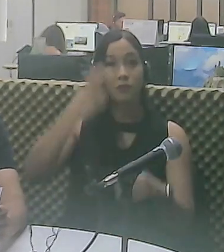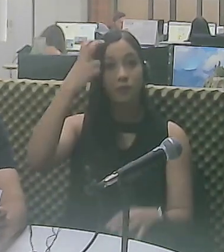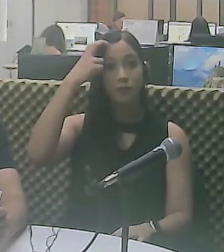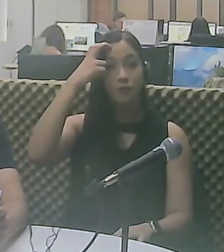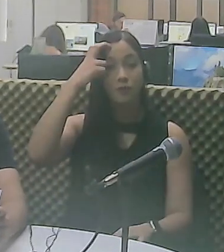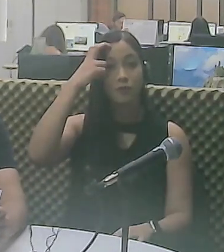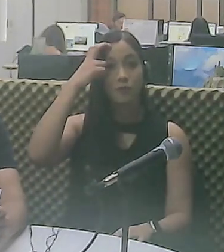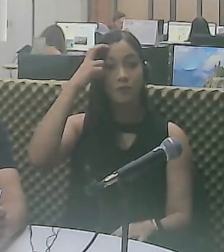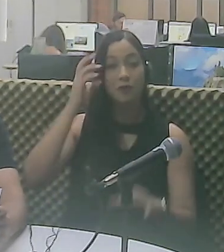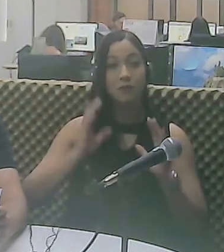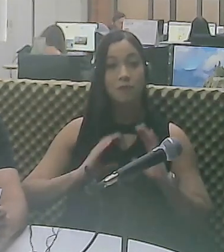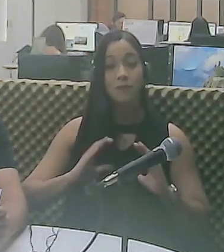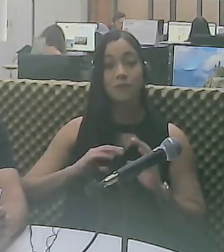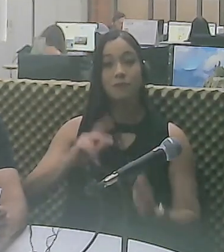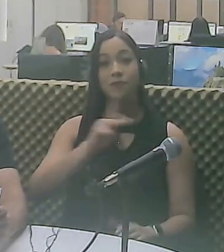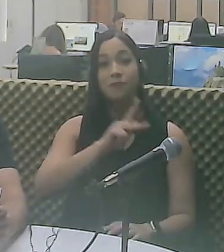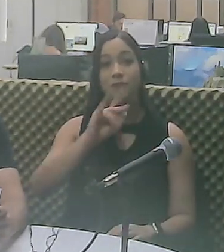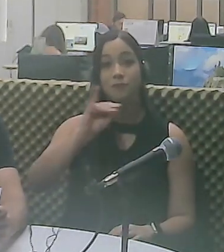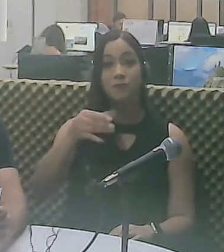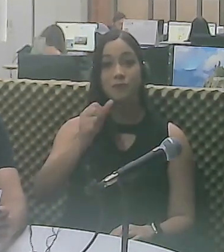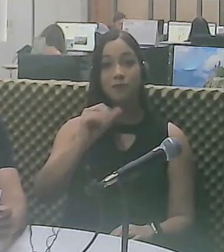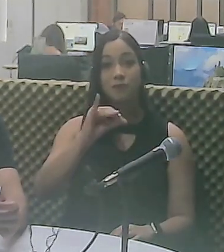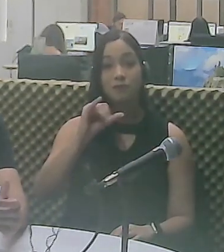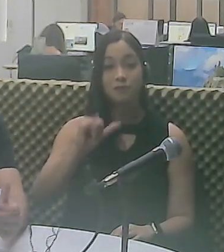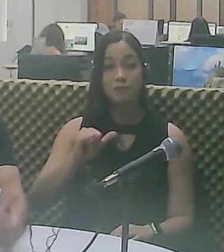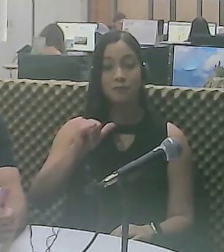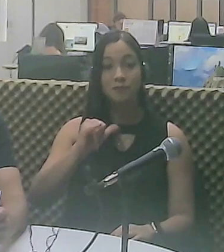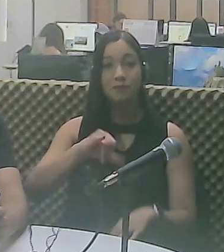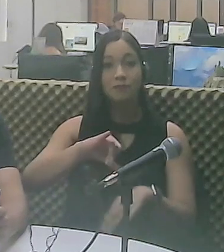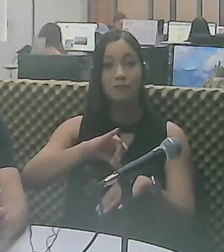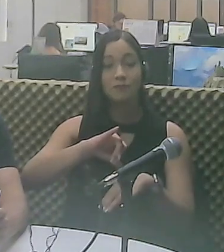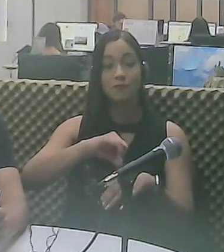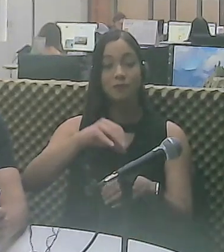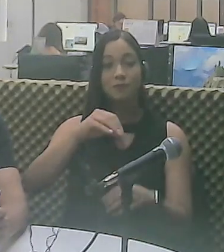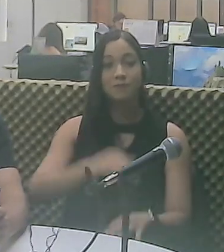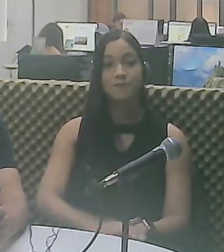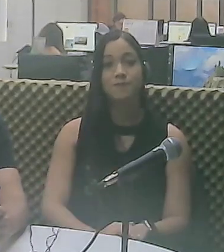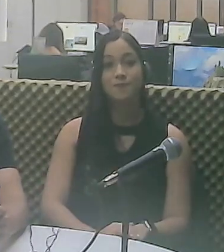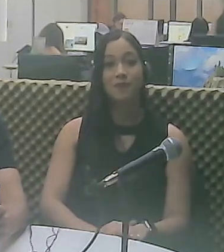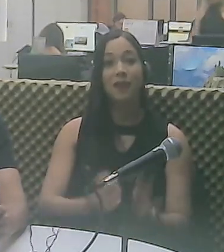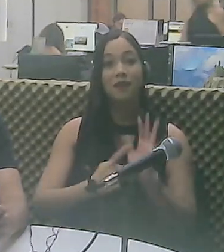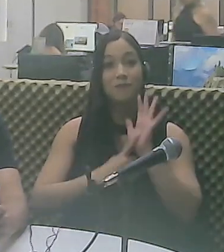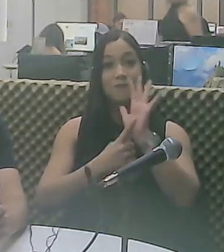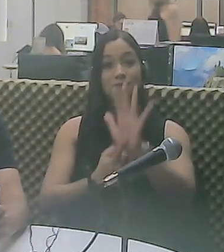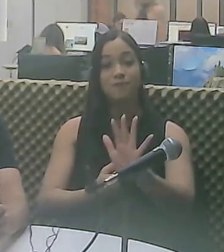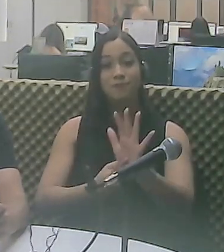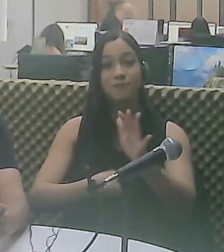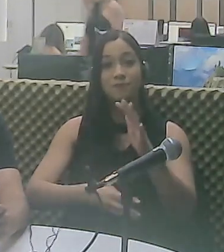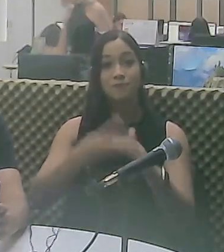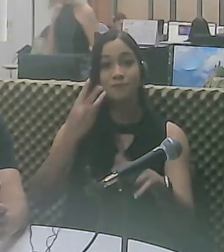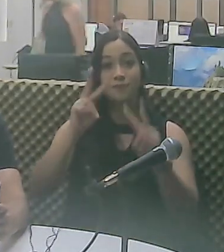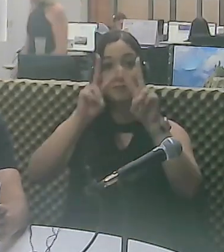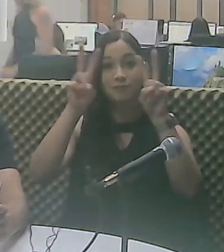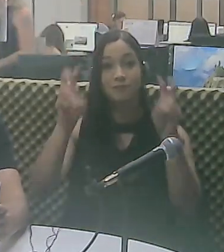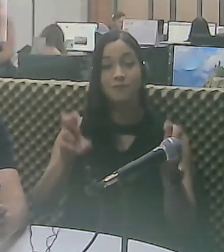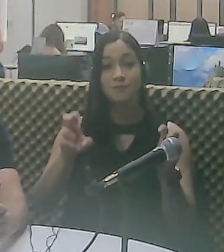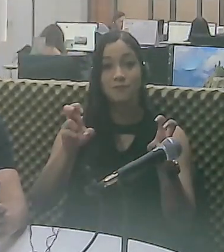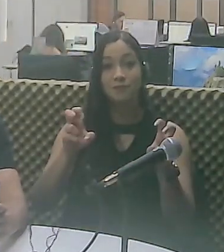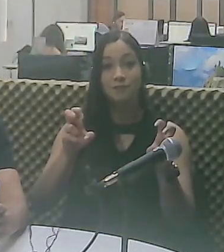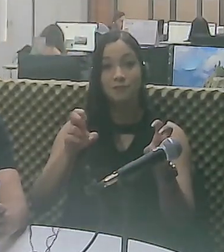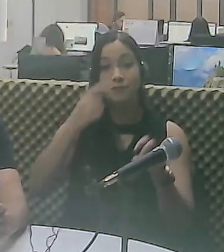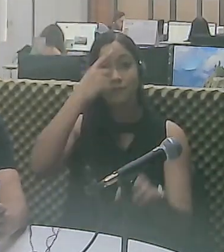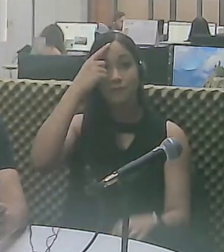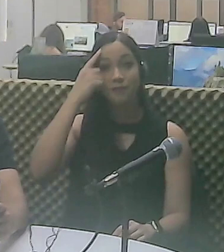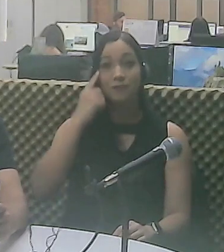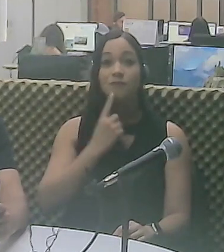localizado na Praça Professor Jaci de Assis no centro da cidade serão apresentados três temas com duração de